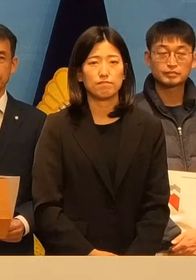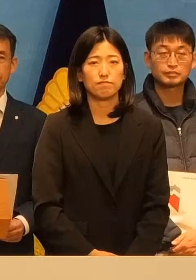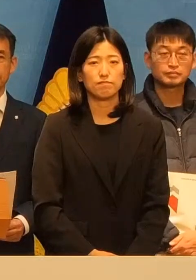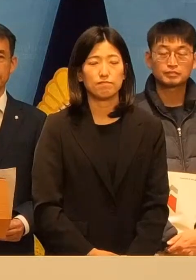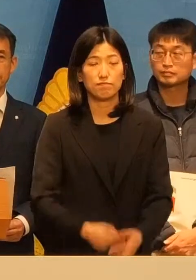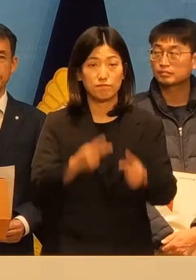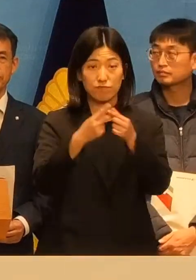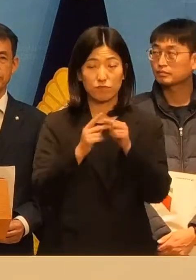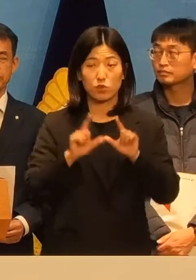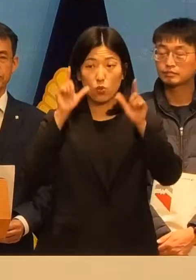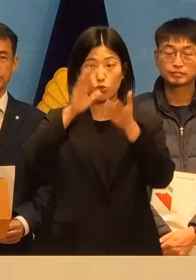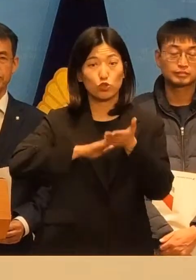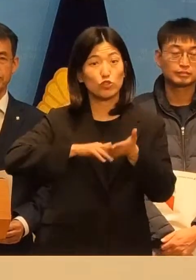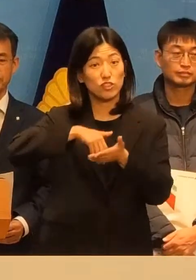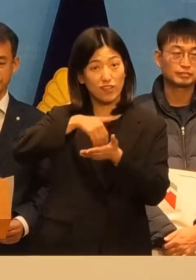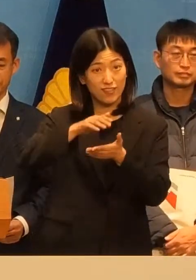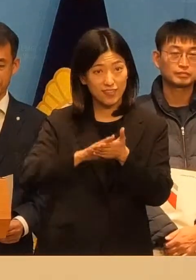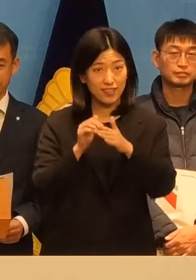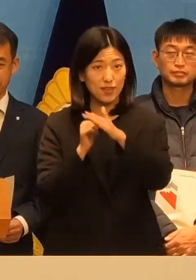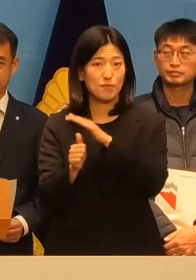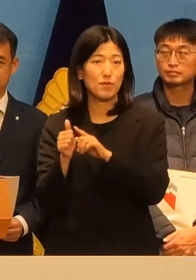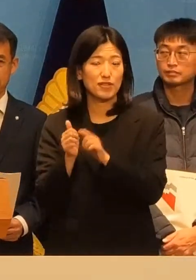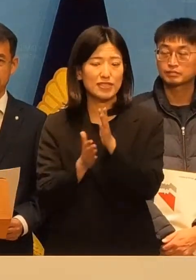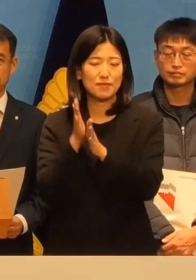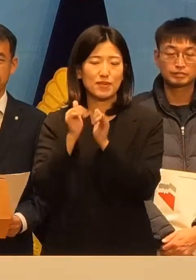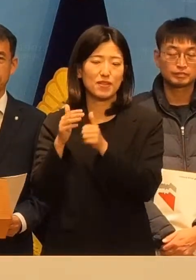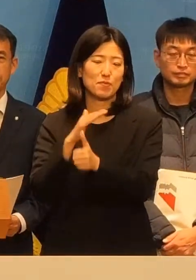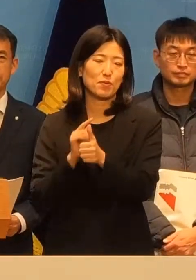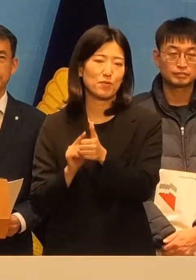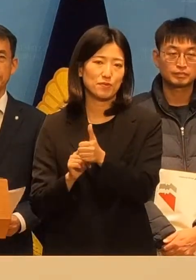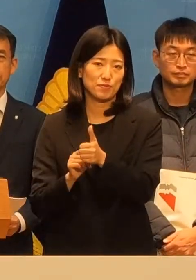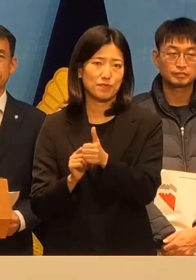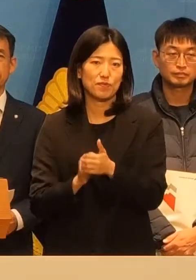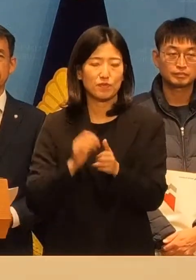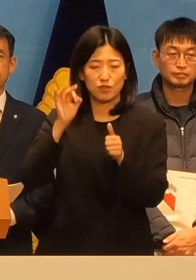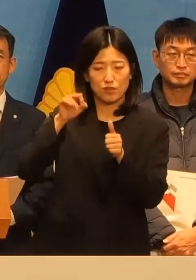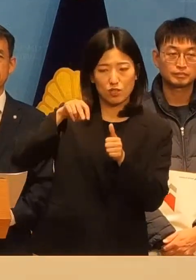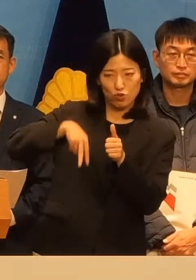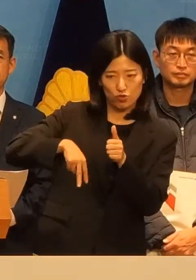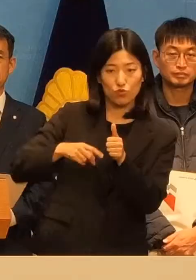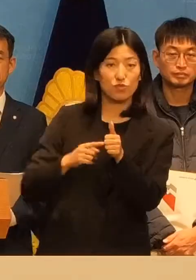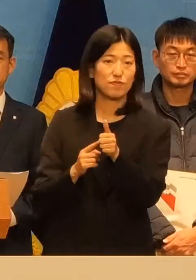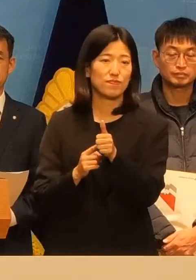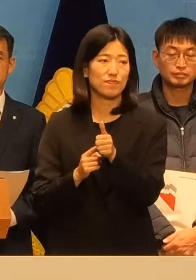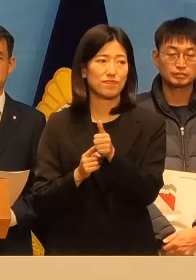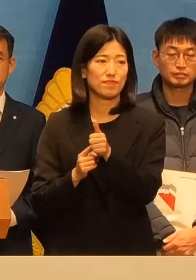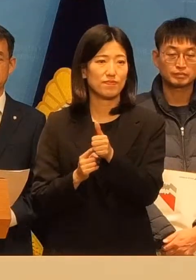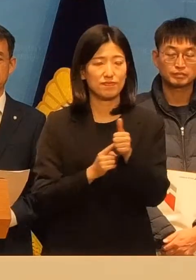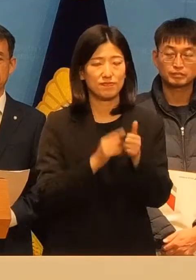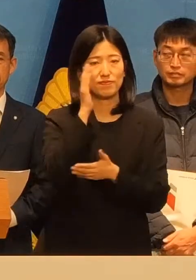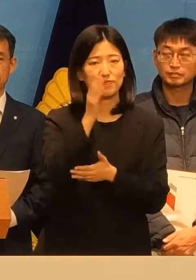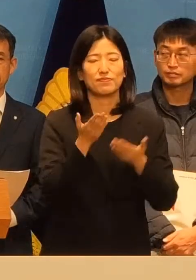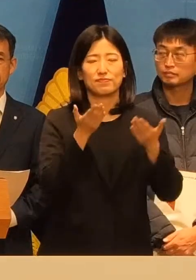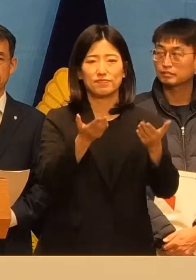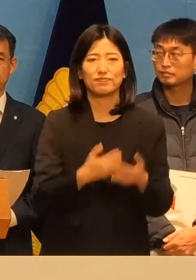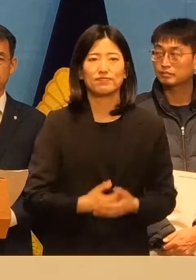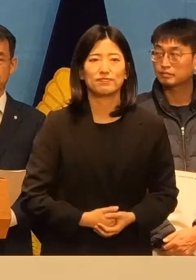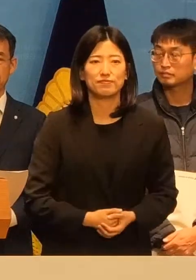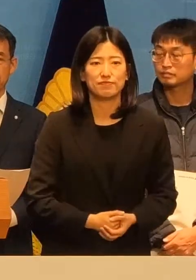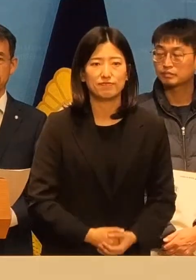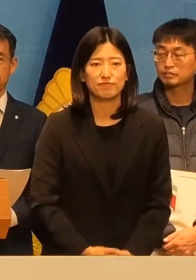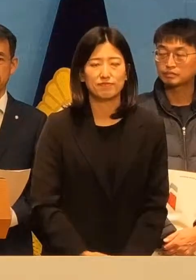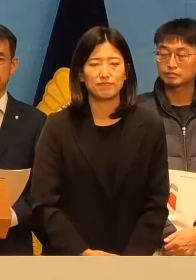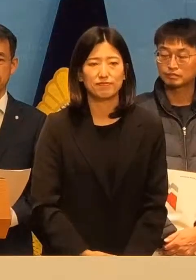다음은 동두천을 대표해서, 시민들 대표해서 유광혁 공동대표님께서 말씀하시겠습니다.